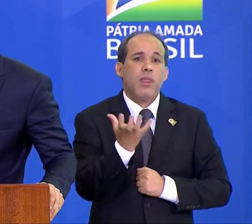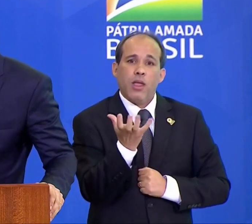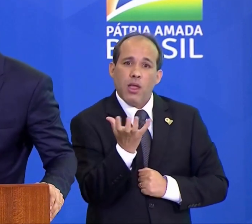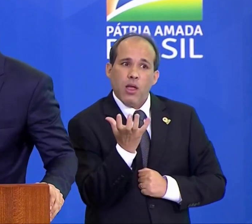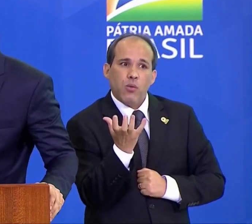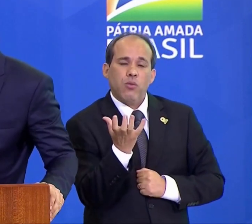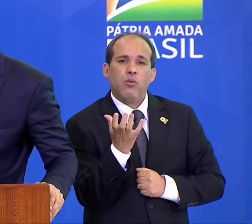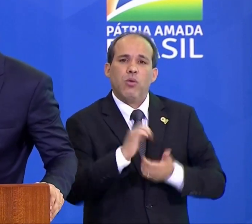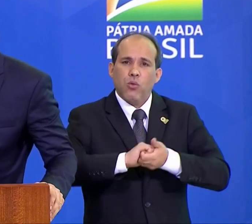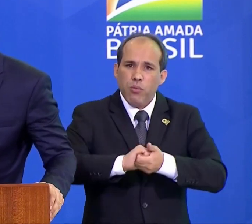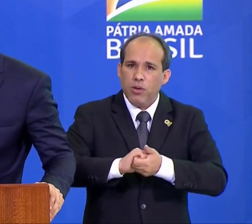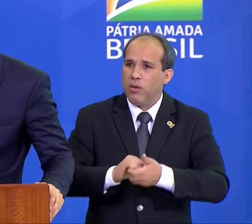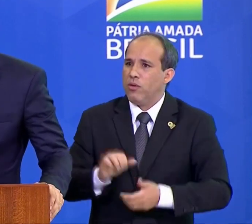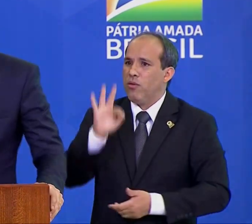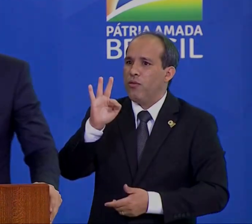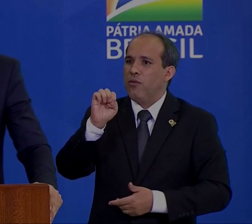foi desmembrado